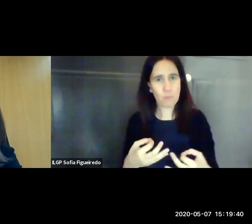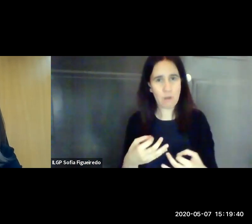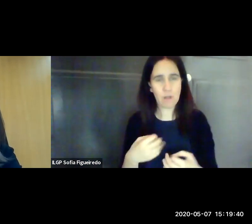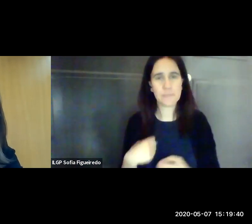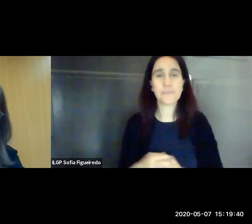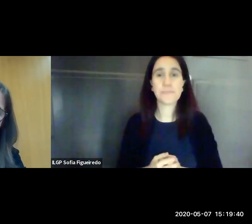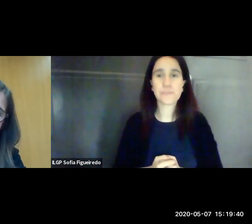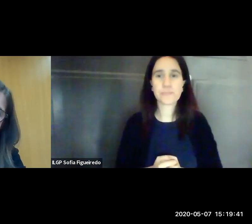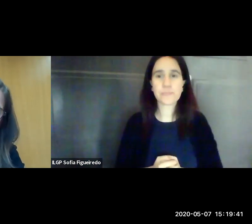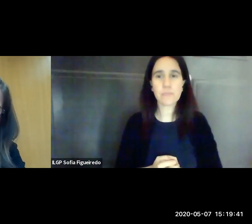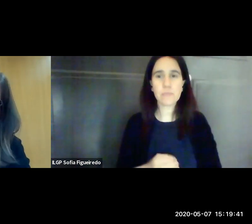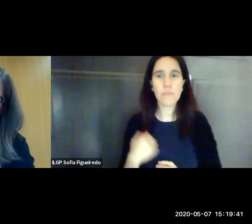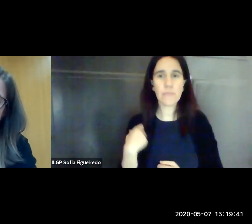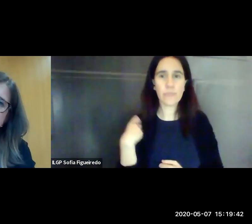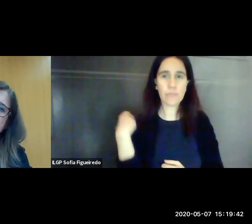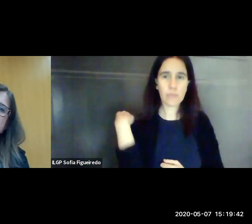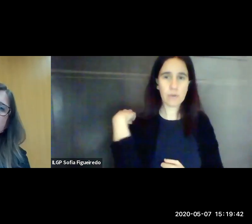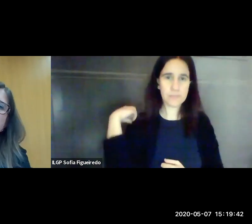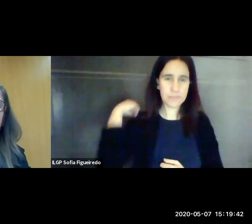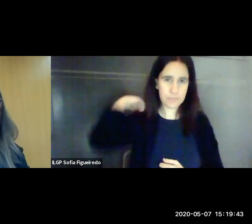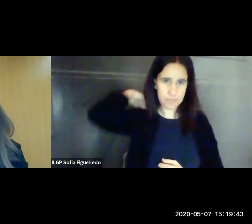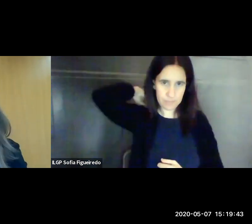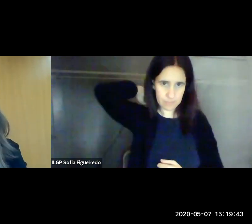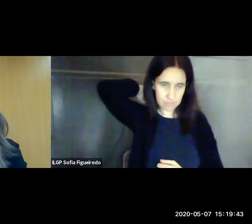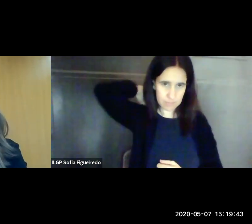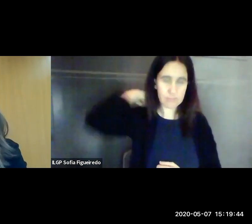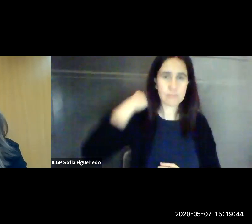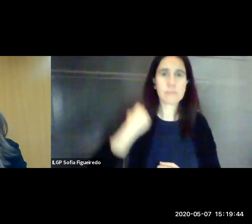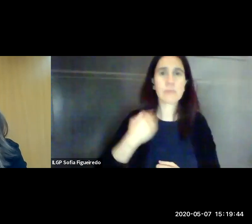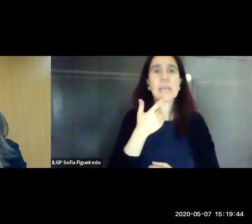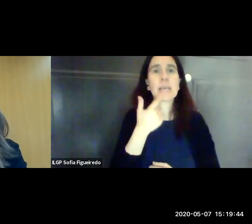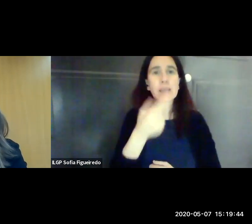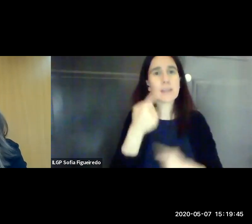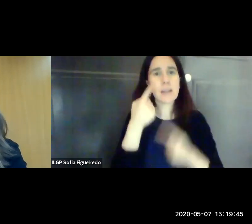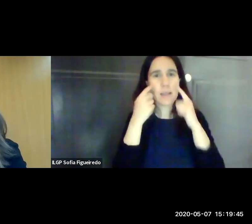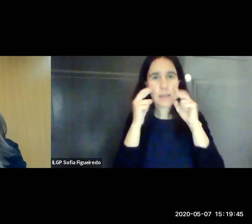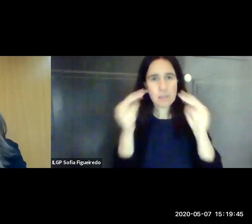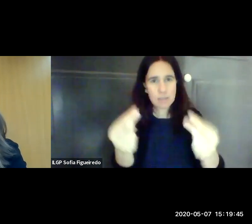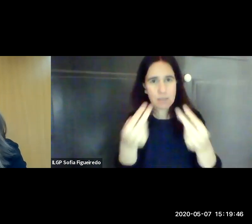seja, a captação da atenção, adequar aos destinatários e